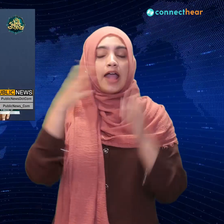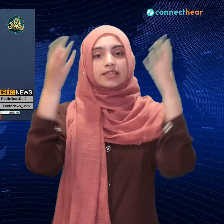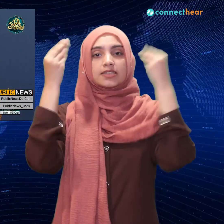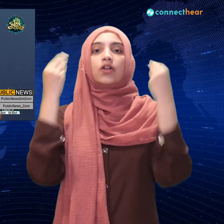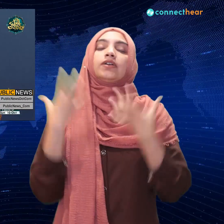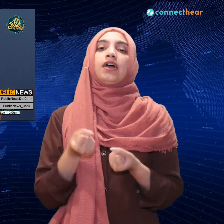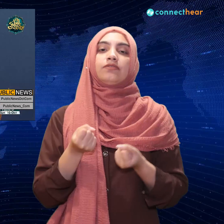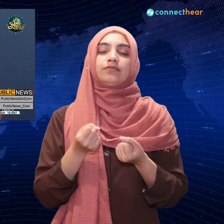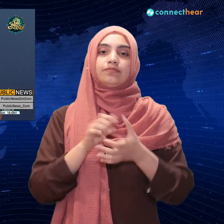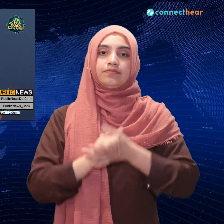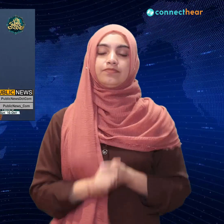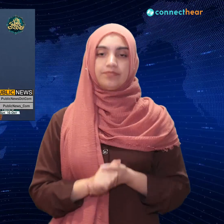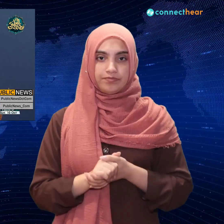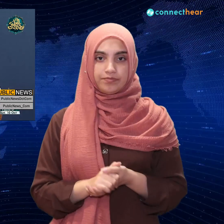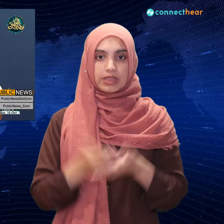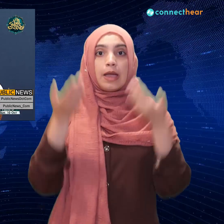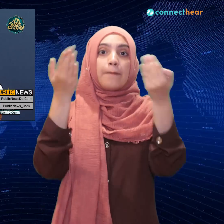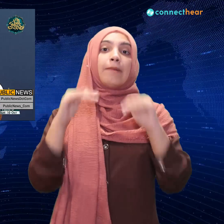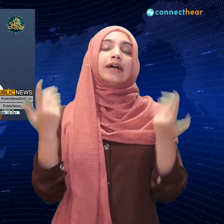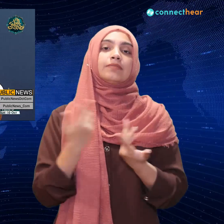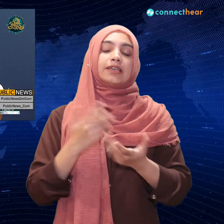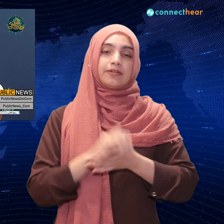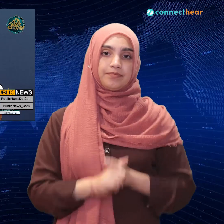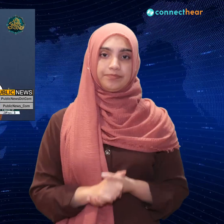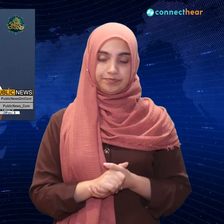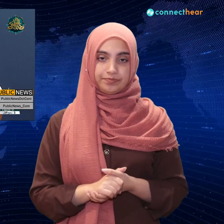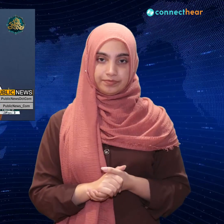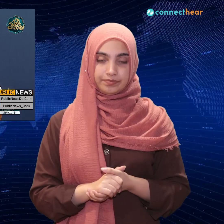اس کے علاوہ جو